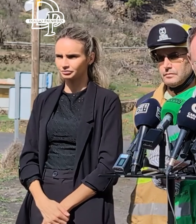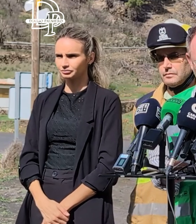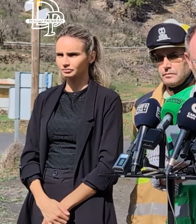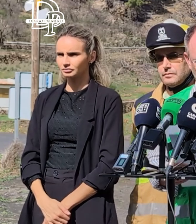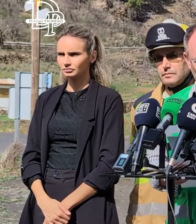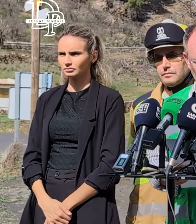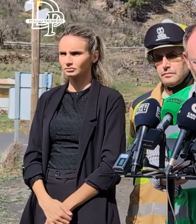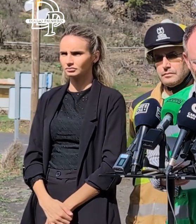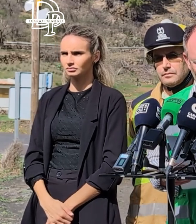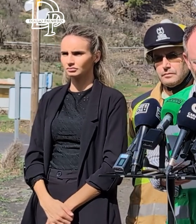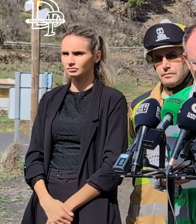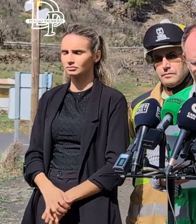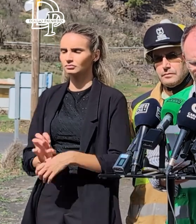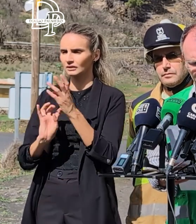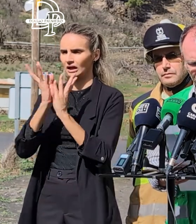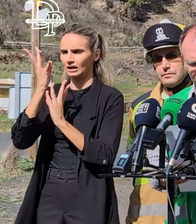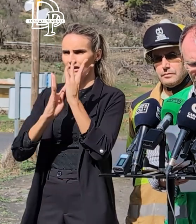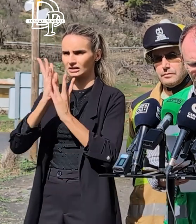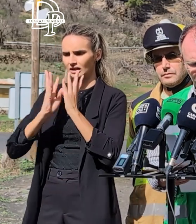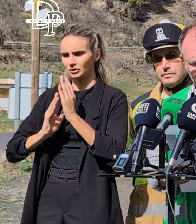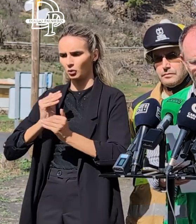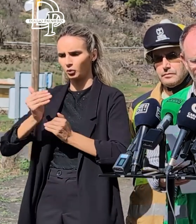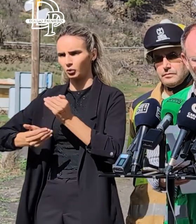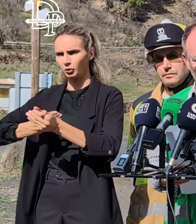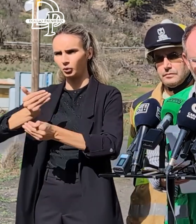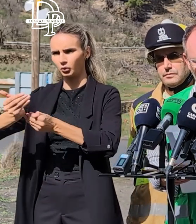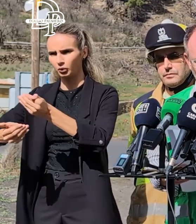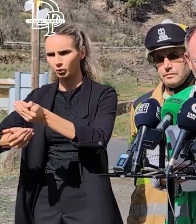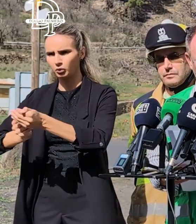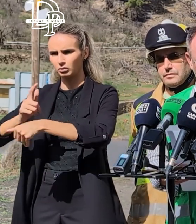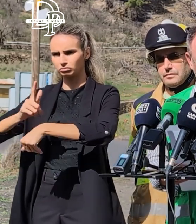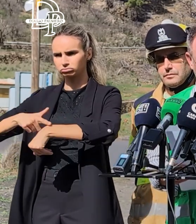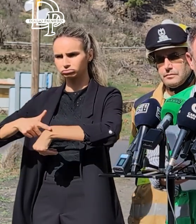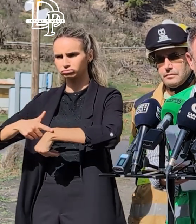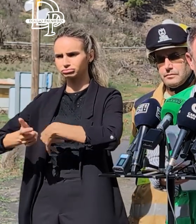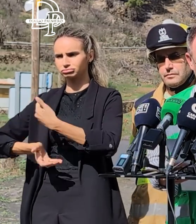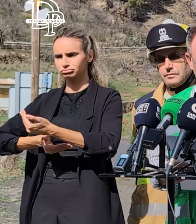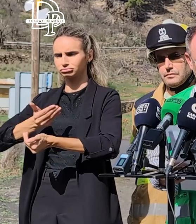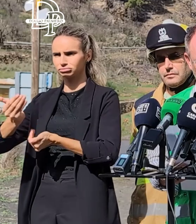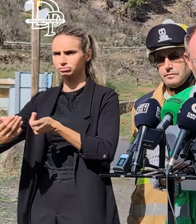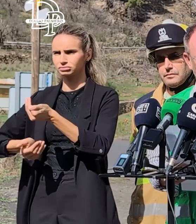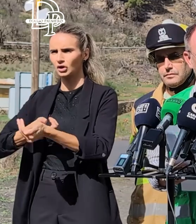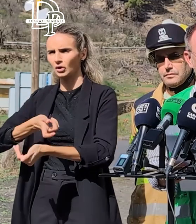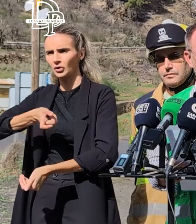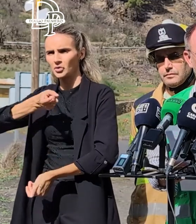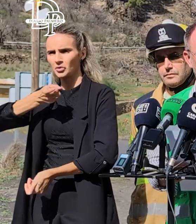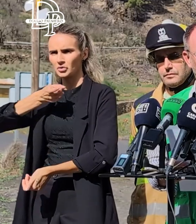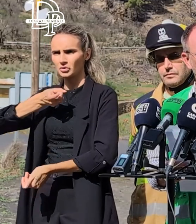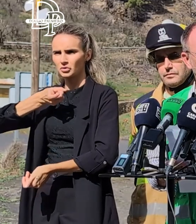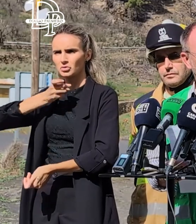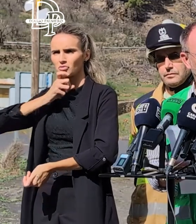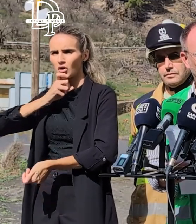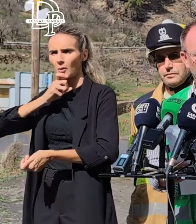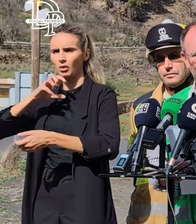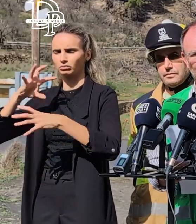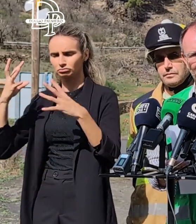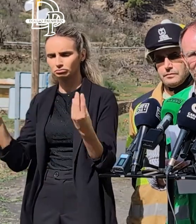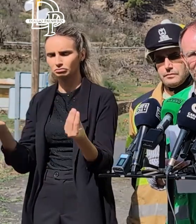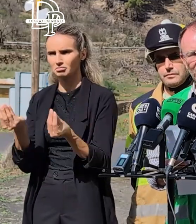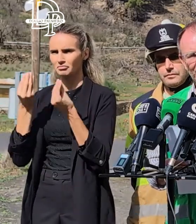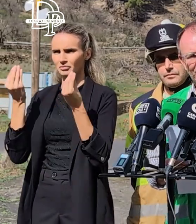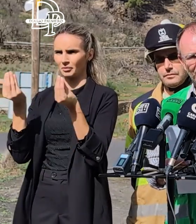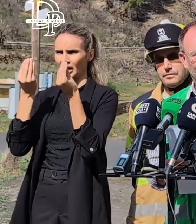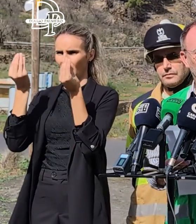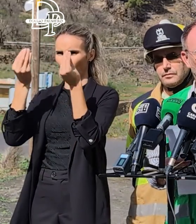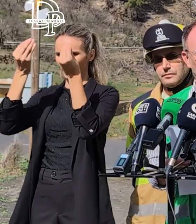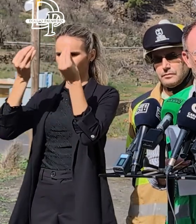Bueno, el transcurso del incendio con las horas fue a mejor. Después del